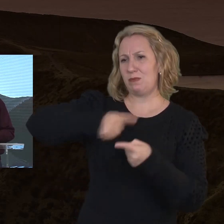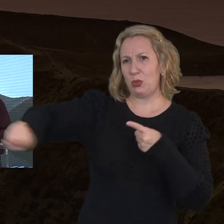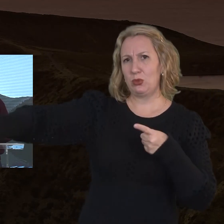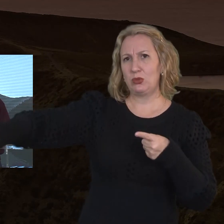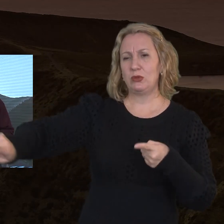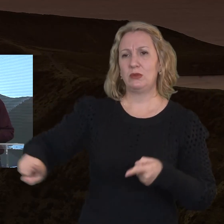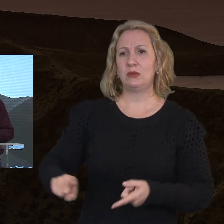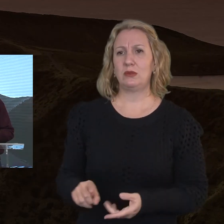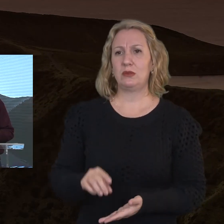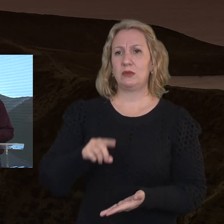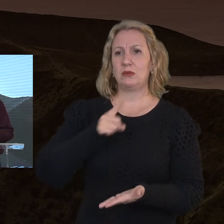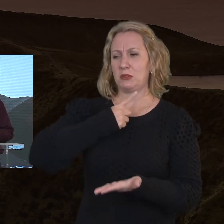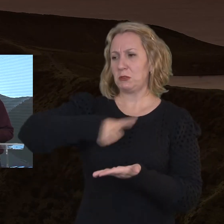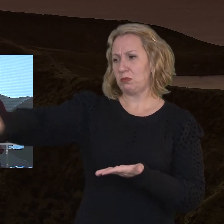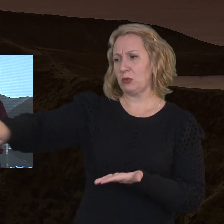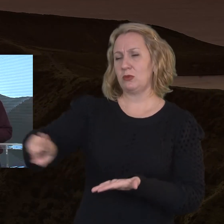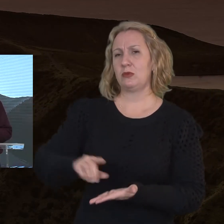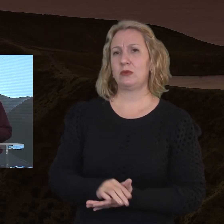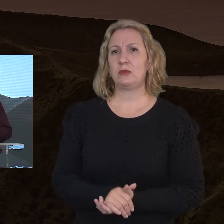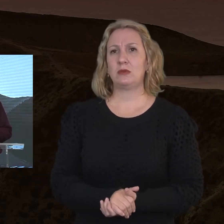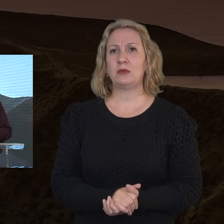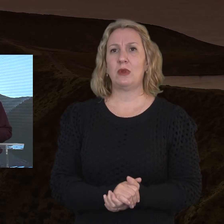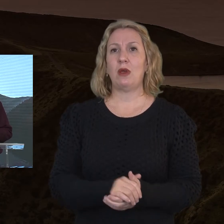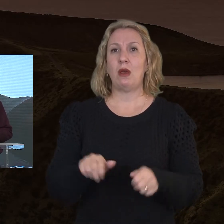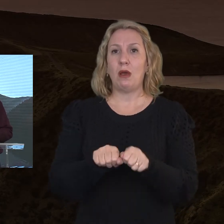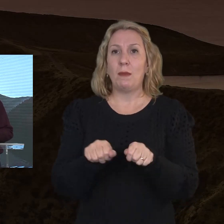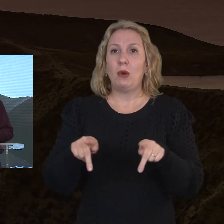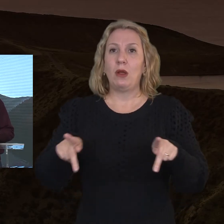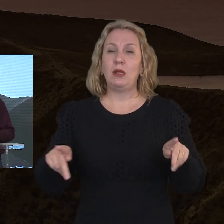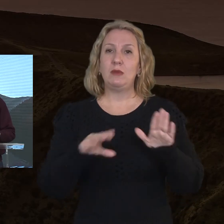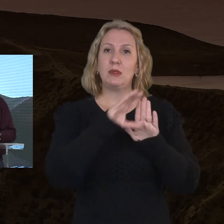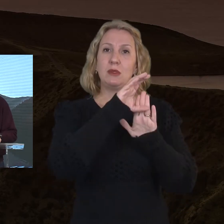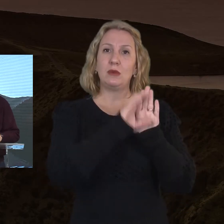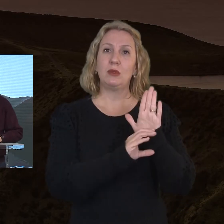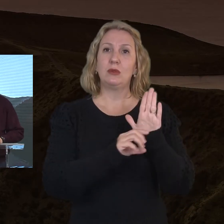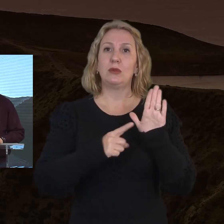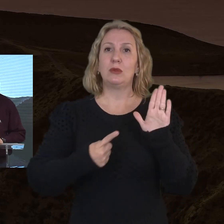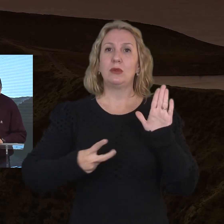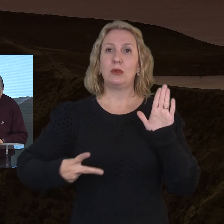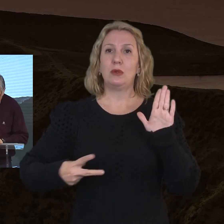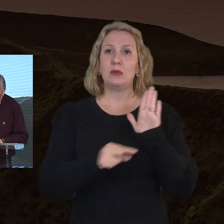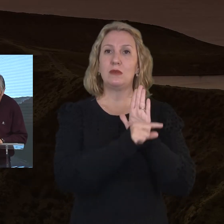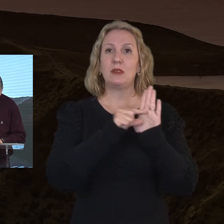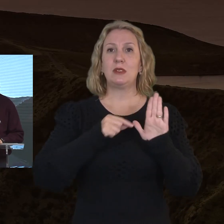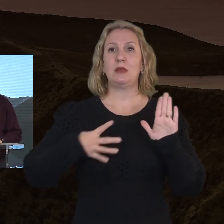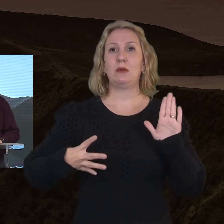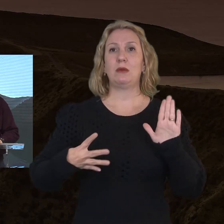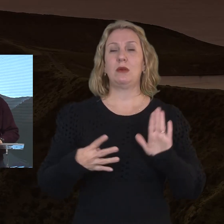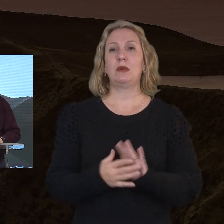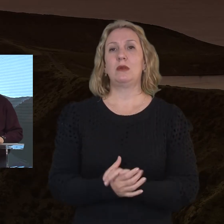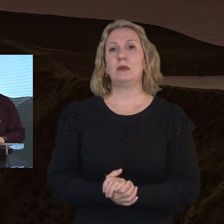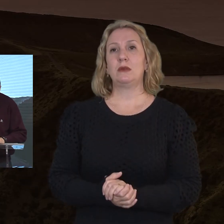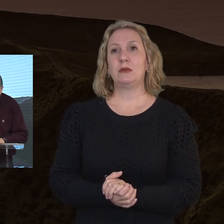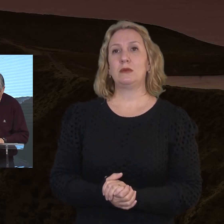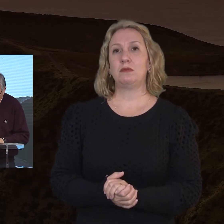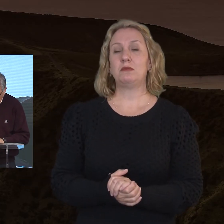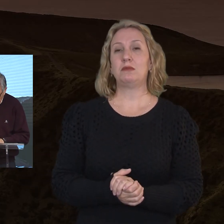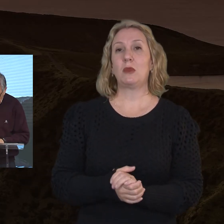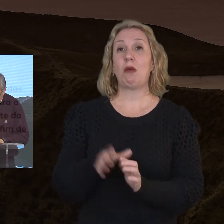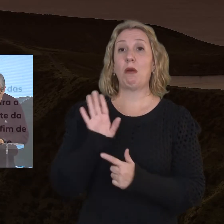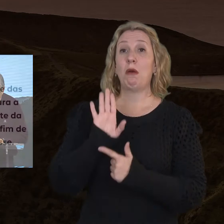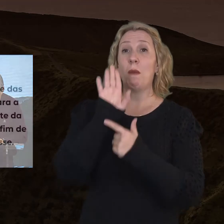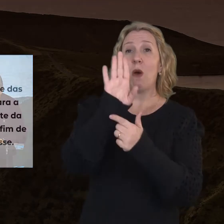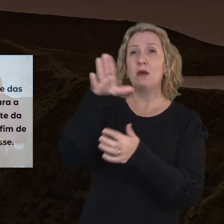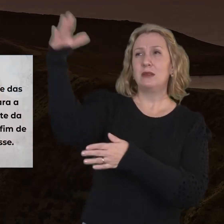apocalipse 12 4 e aí e nós já lemos a sua cauda já